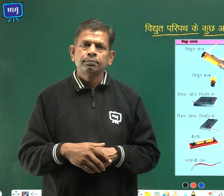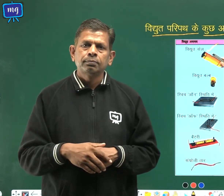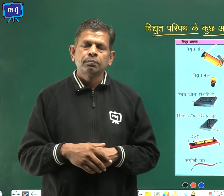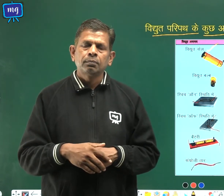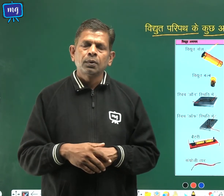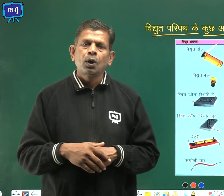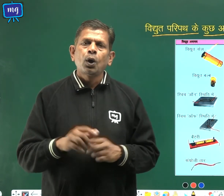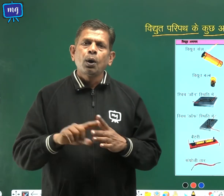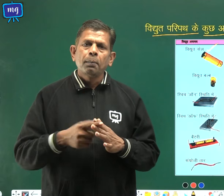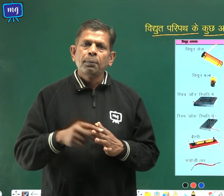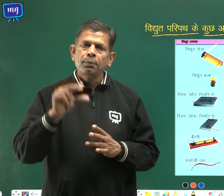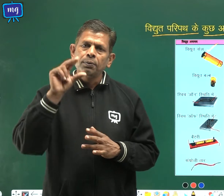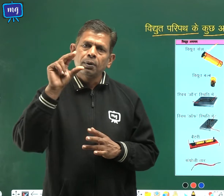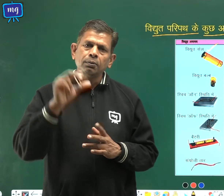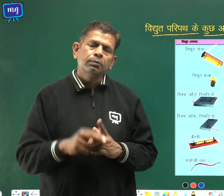विद्युत सेल को